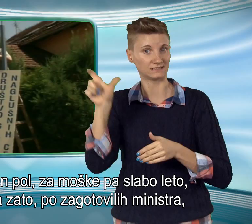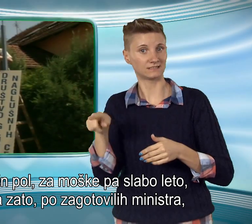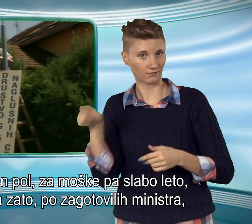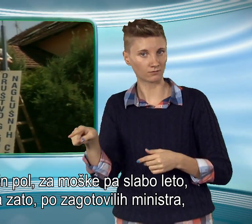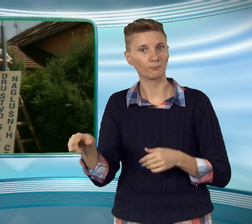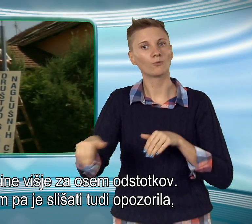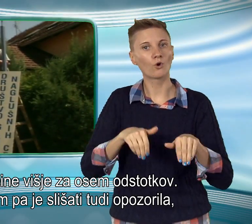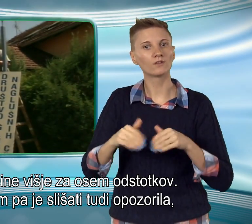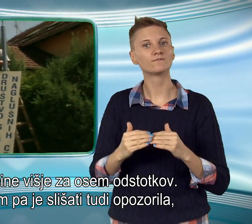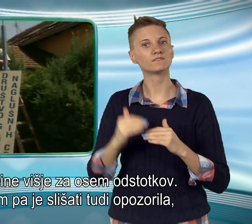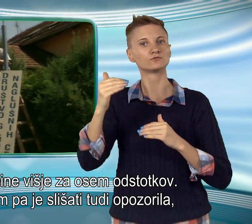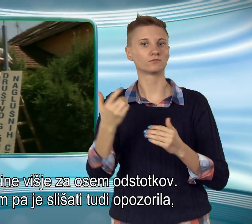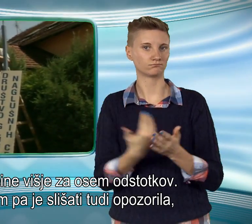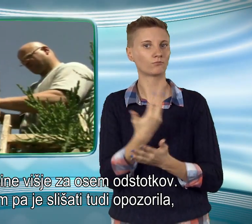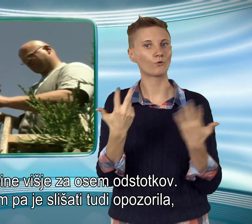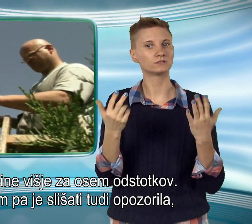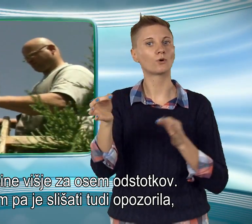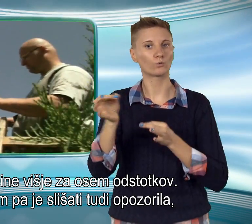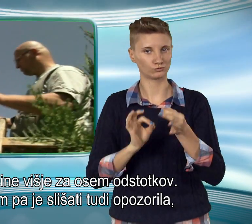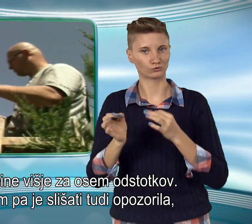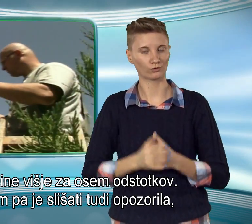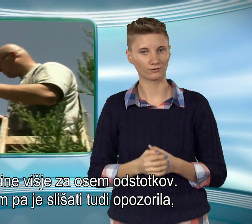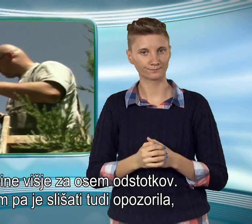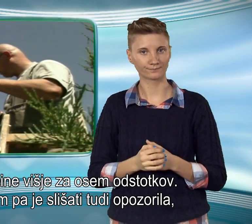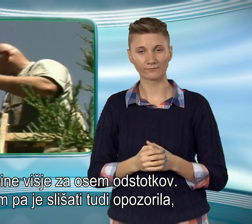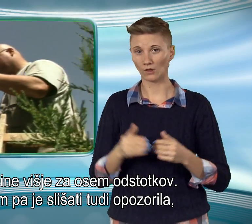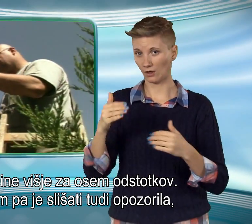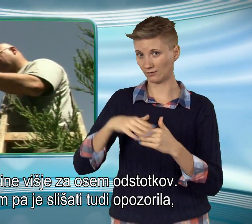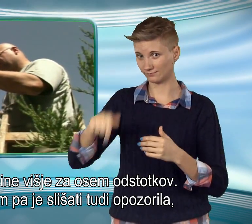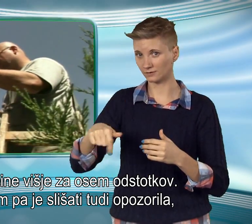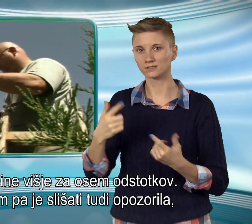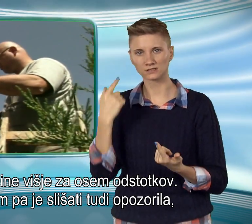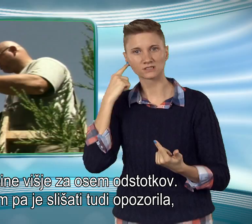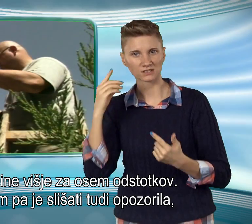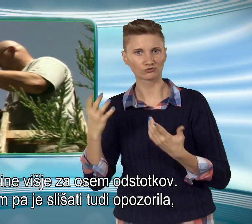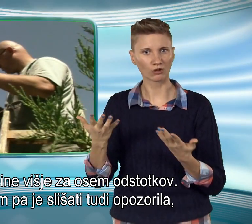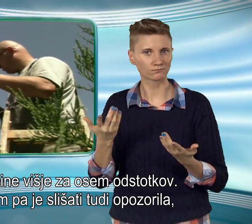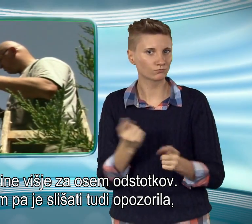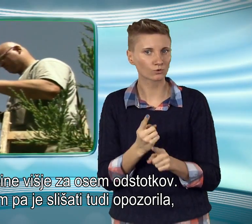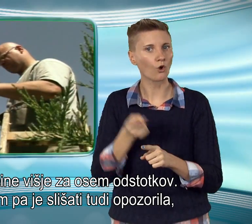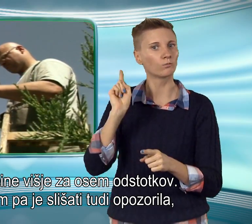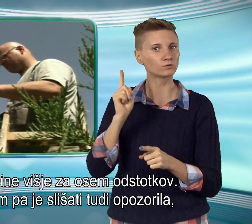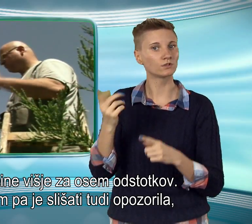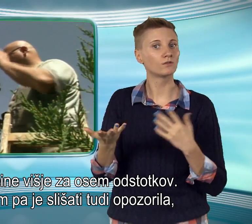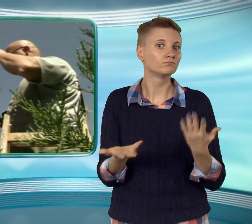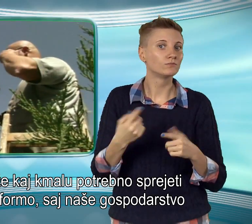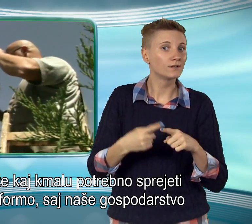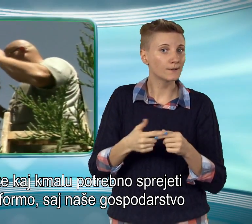ministra pokojnine višje za 8%. Ob tem pa je slišati tudi opozorila, da bo že kaj kmalu